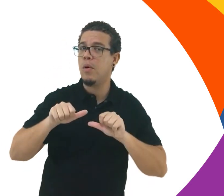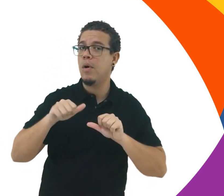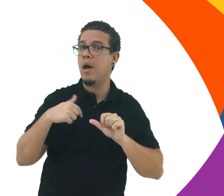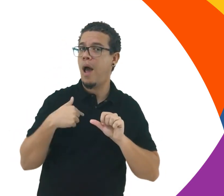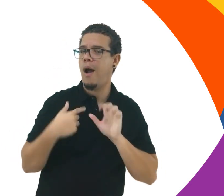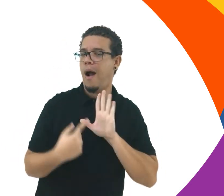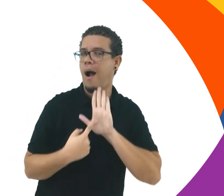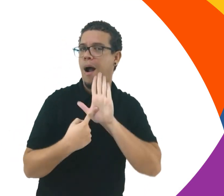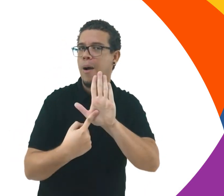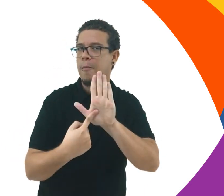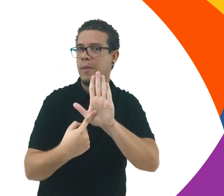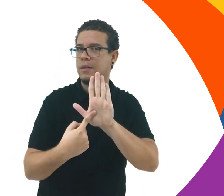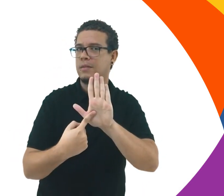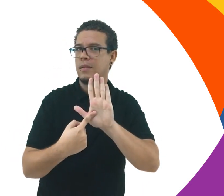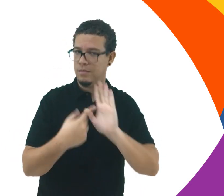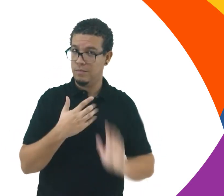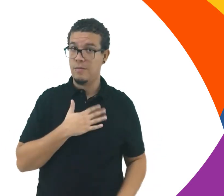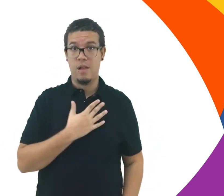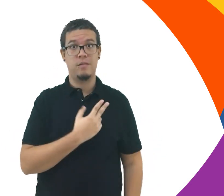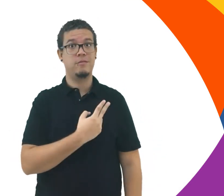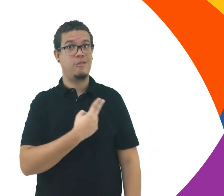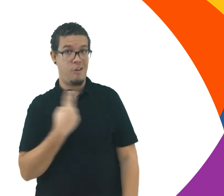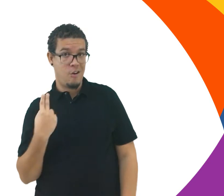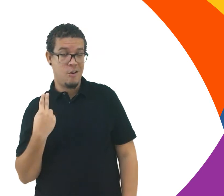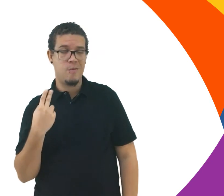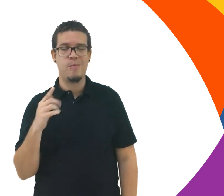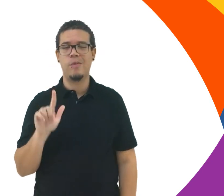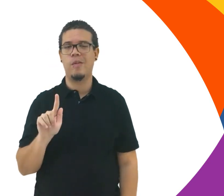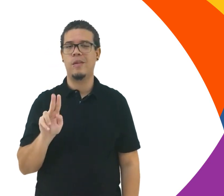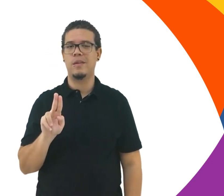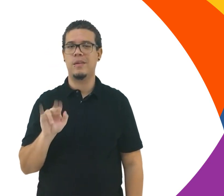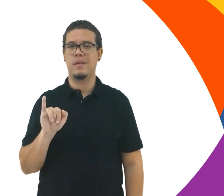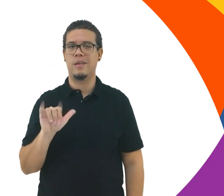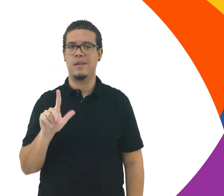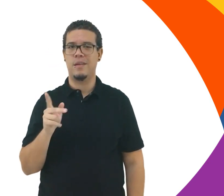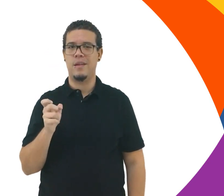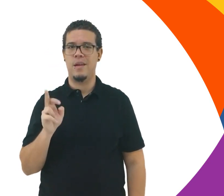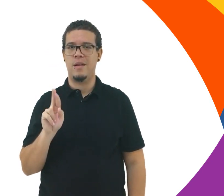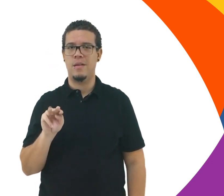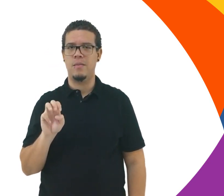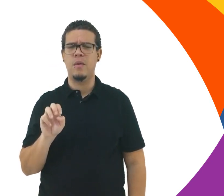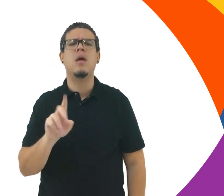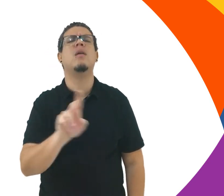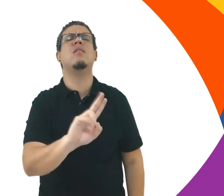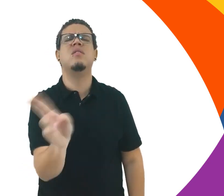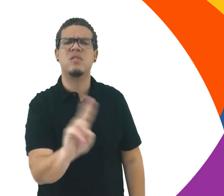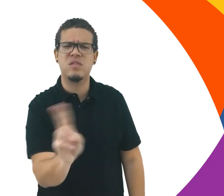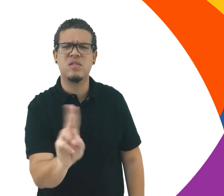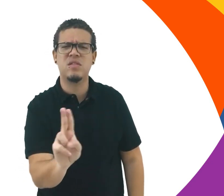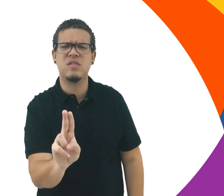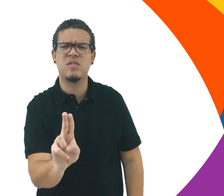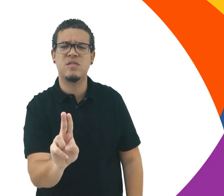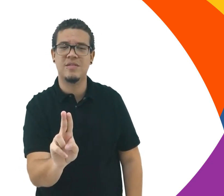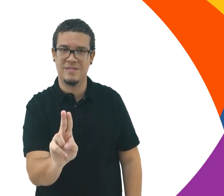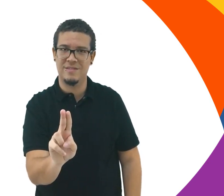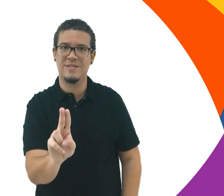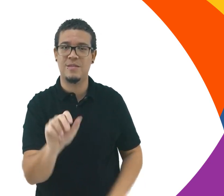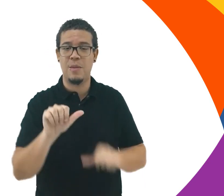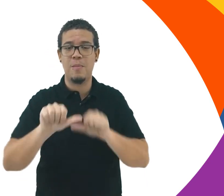ó. Nome, vou me apresentar. Meu nome é Guilherme. Qual é o seu nome? Perceberam